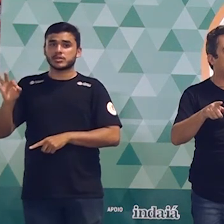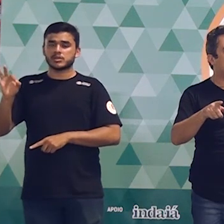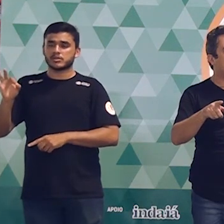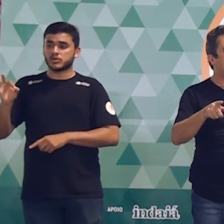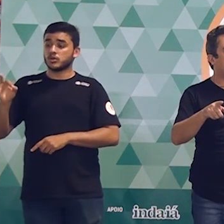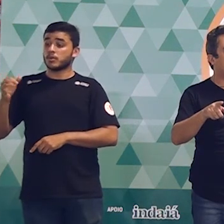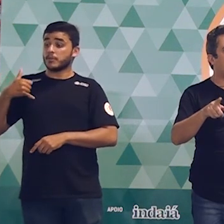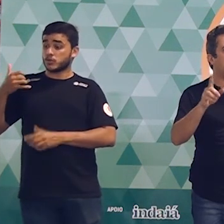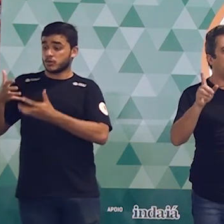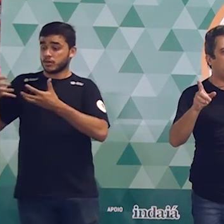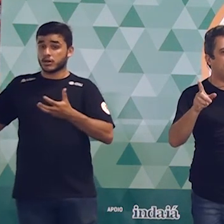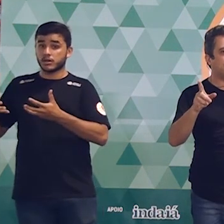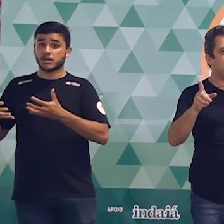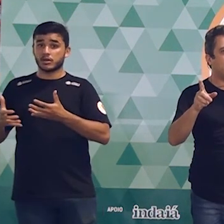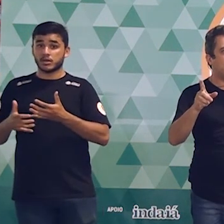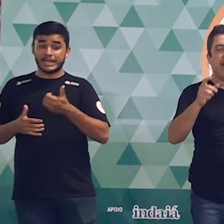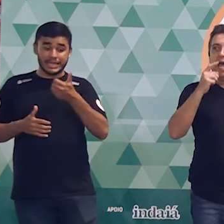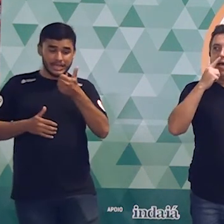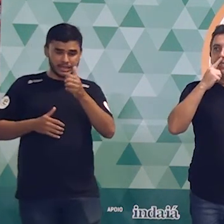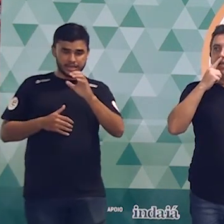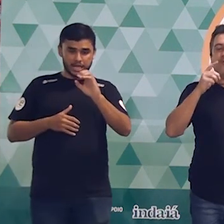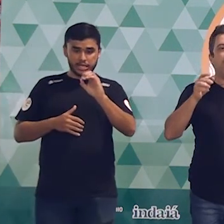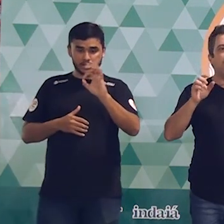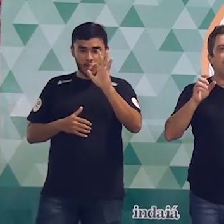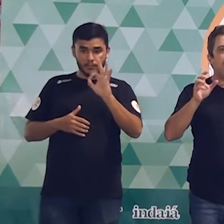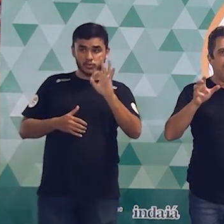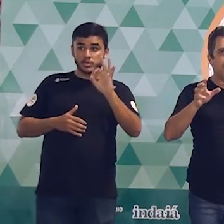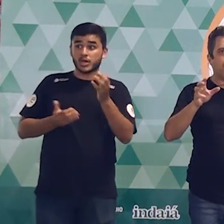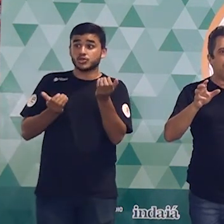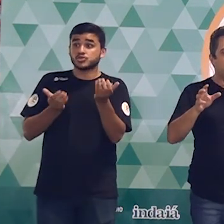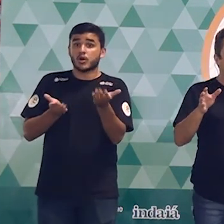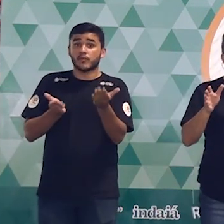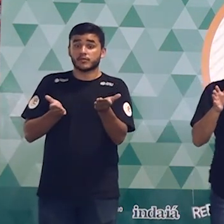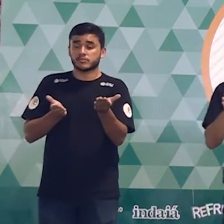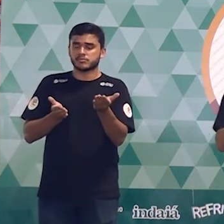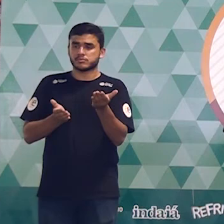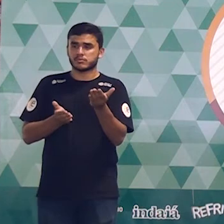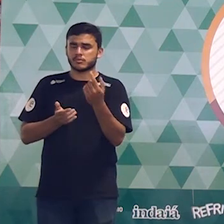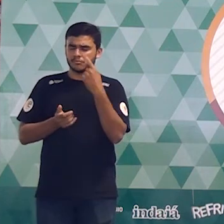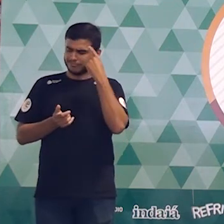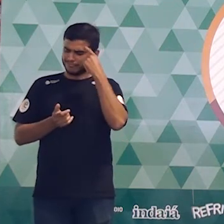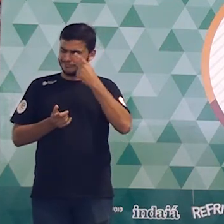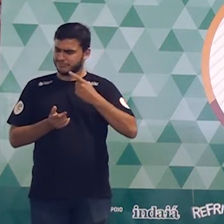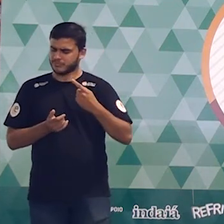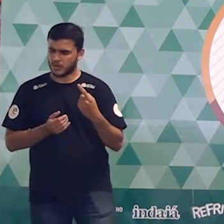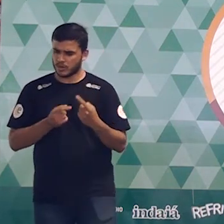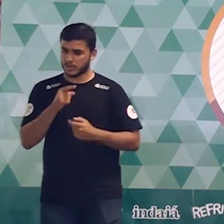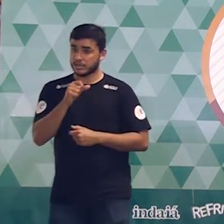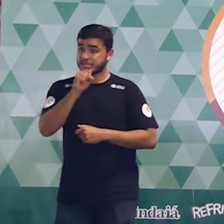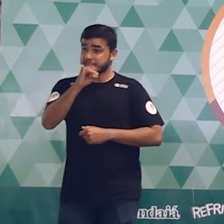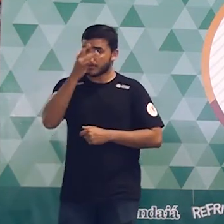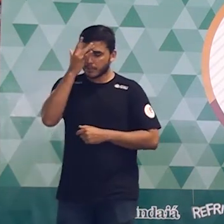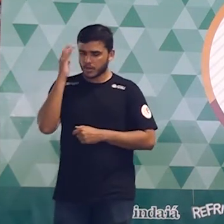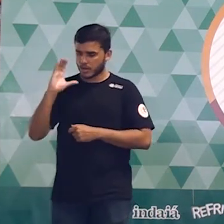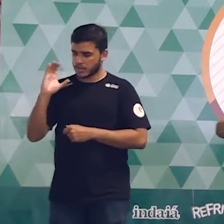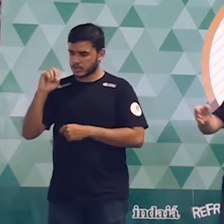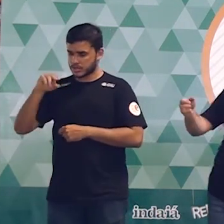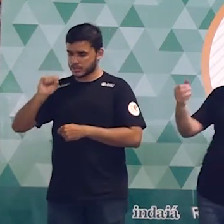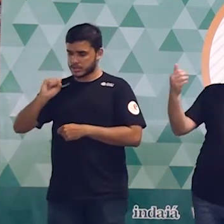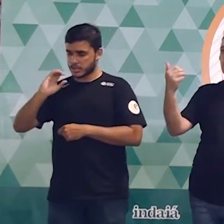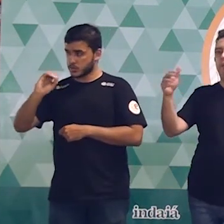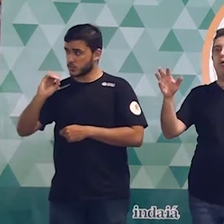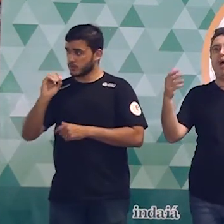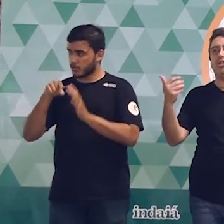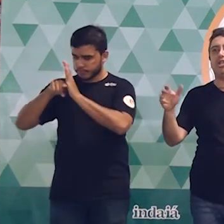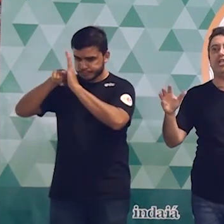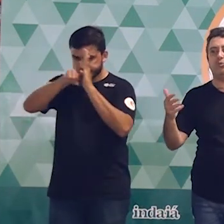jovens. Olha que diferença. Significa que, se o pessoal lá no Japão não fizer censo, e o cara chegar e